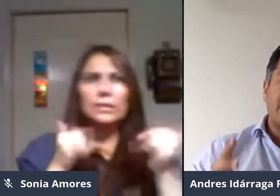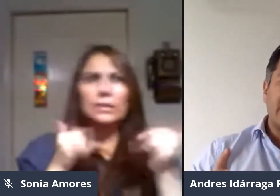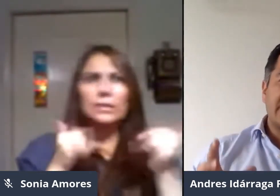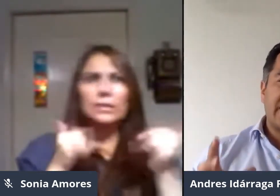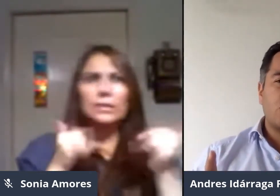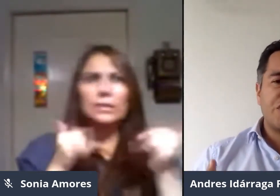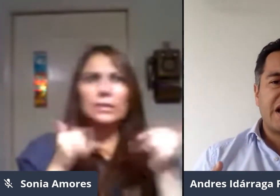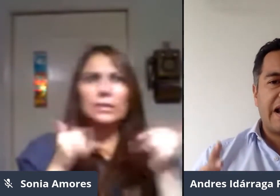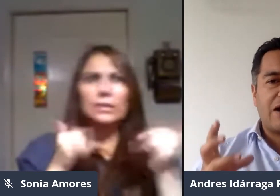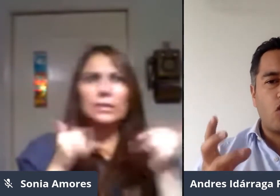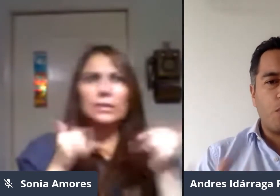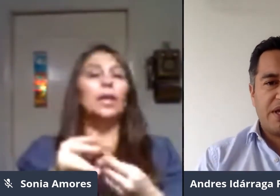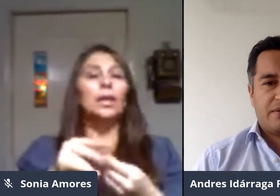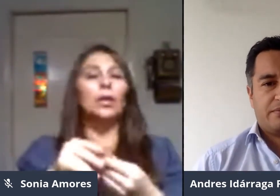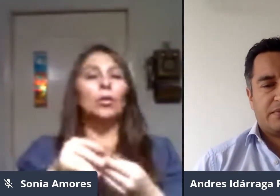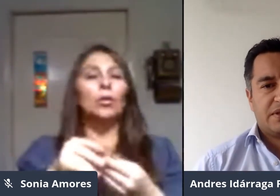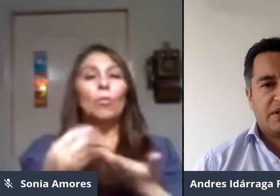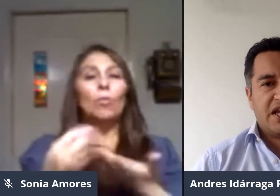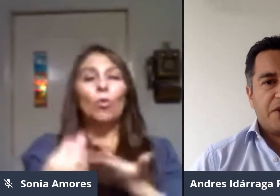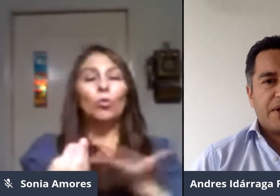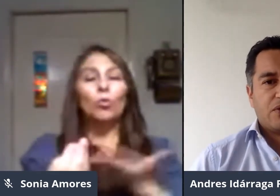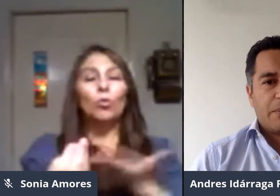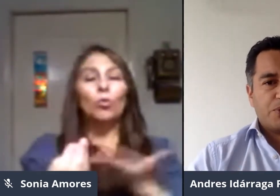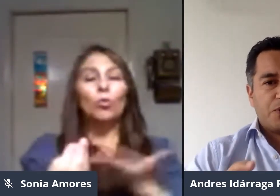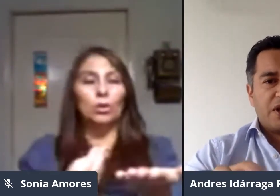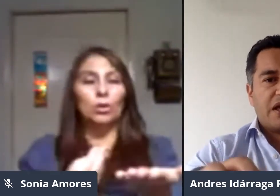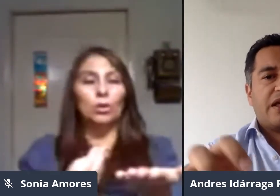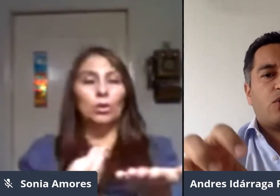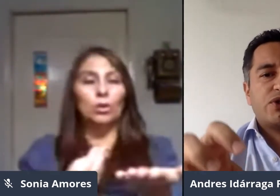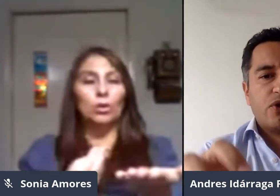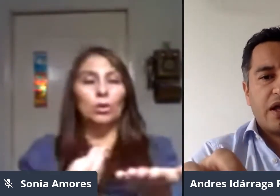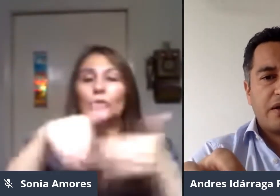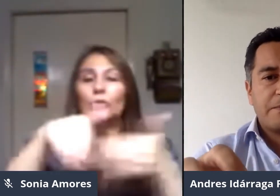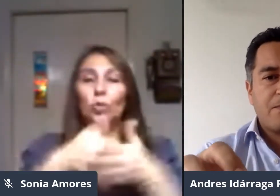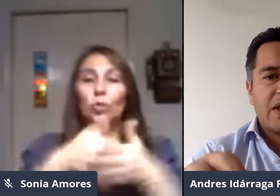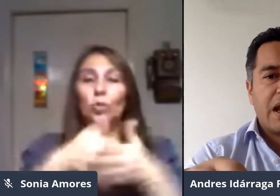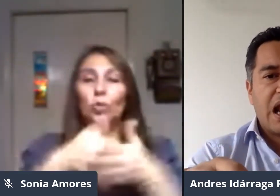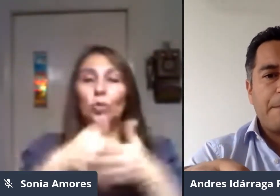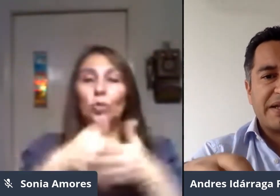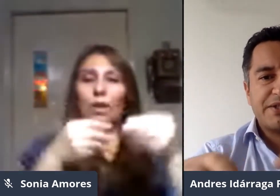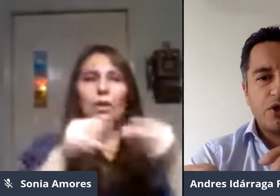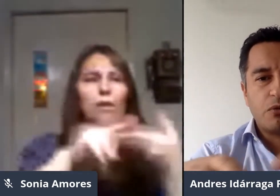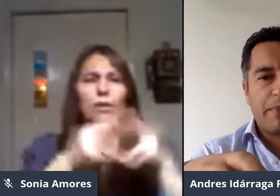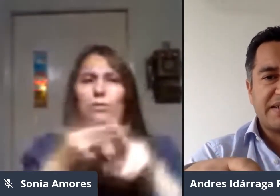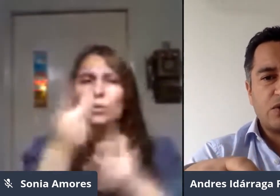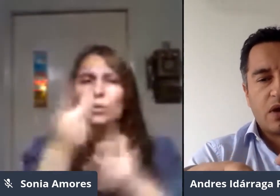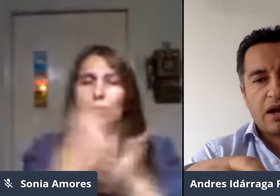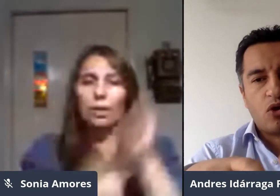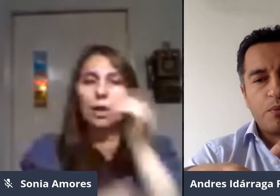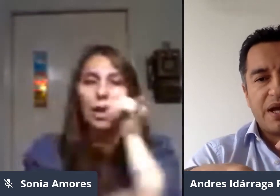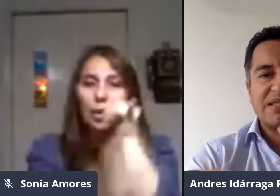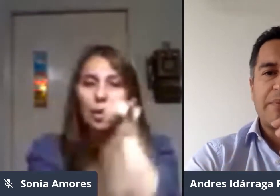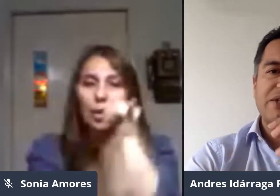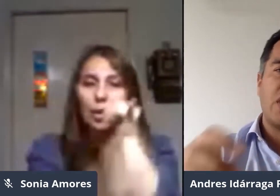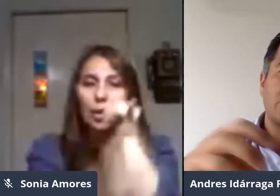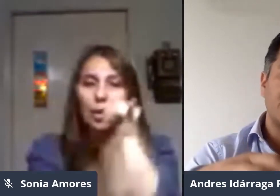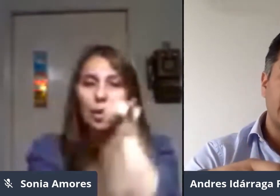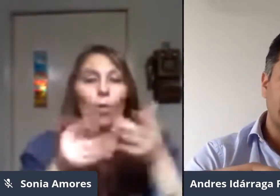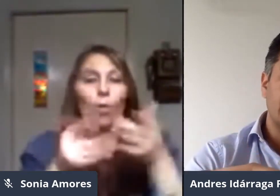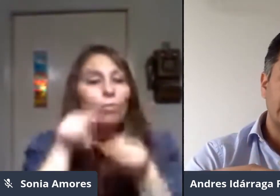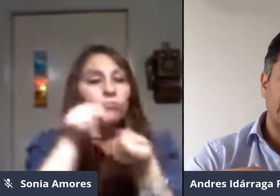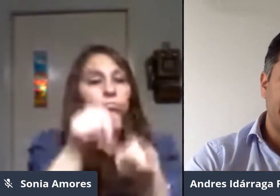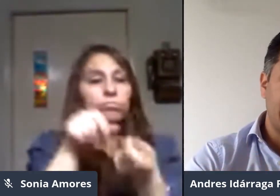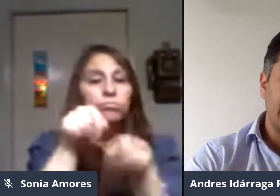supeditado desde los 70s a la sociedad a la economía, inhibiendo la posibilidad de cuestionar la inversión para situar la economía al servicio